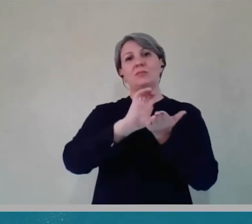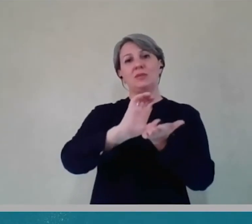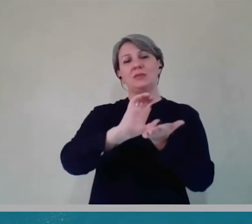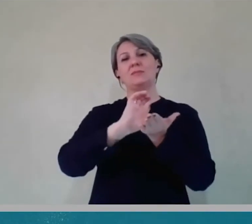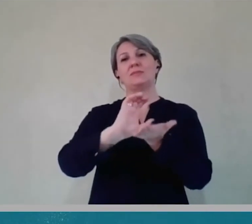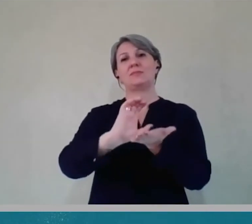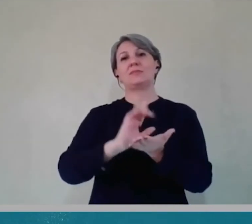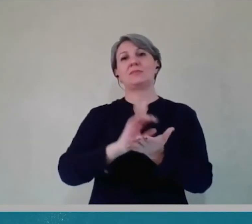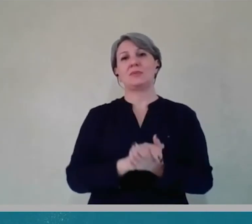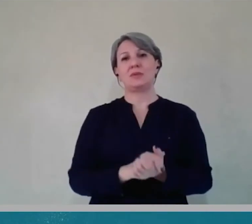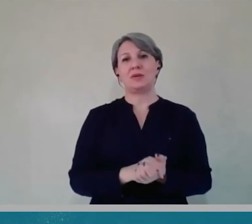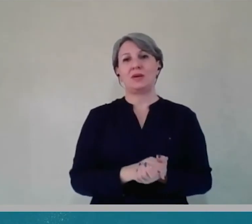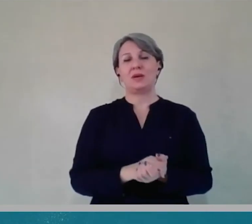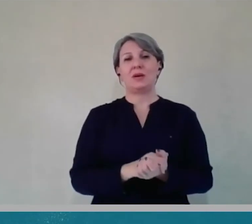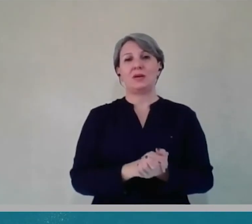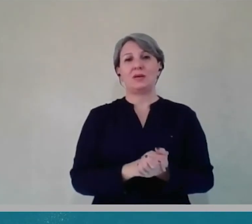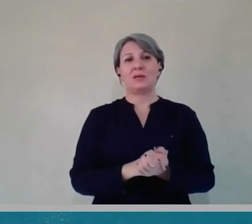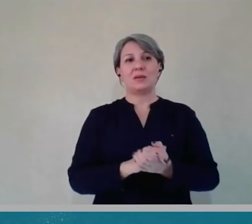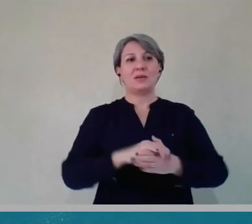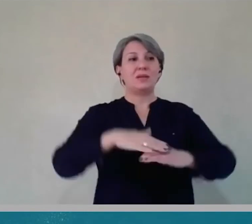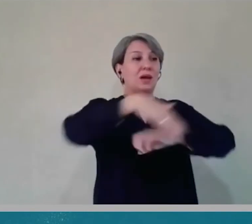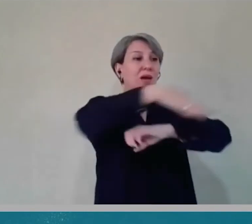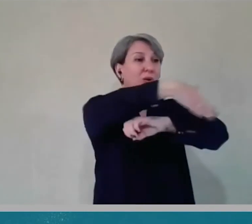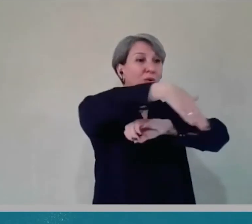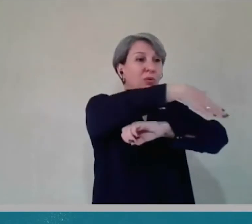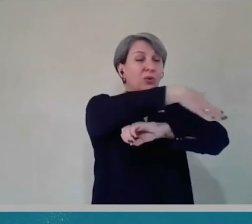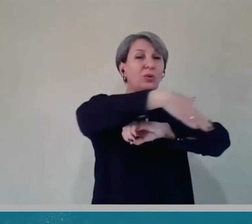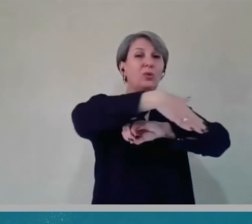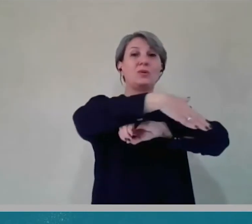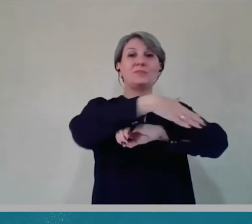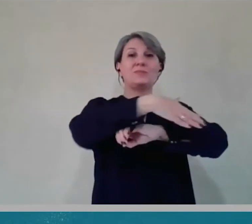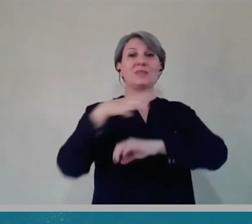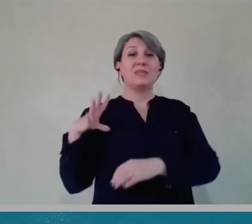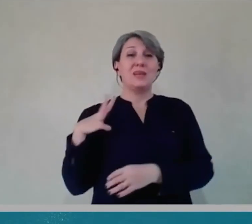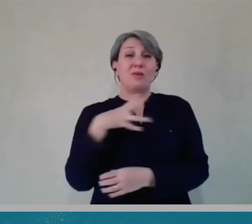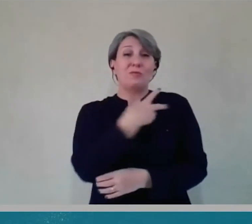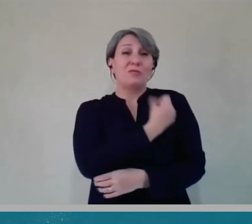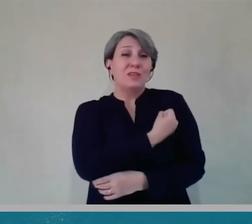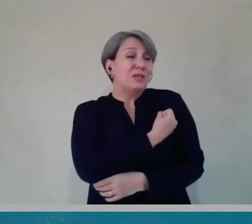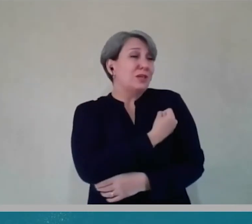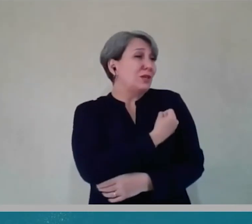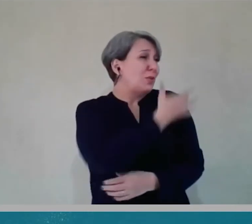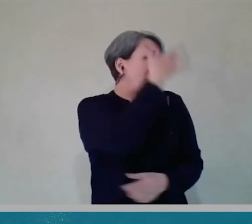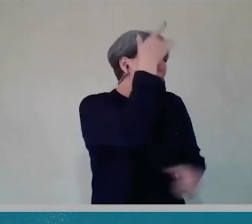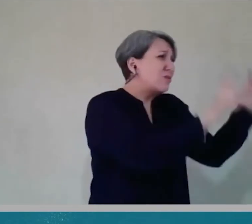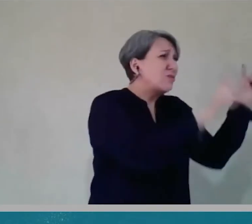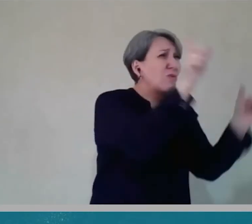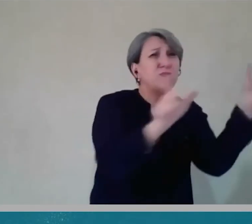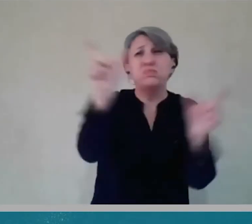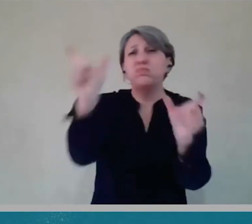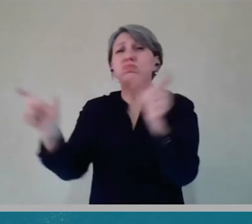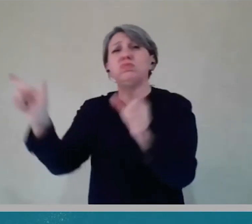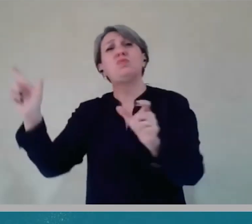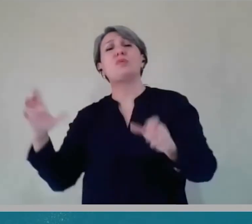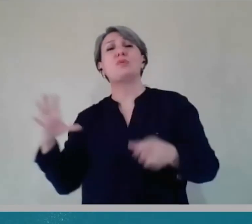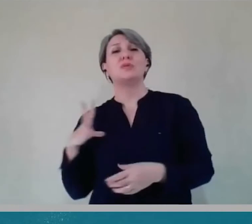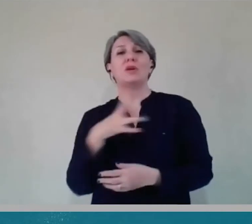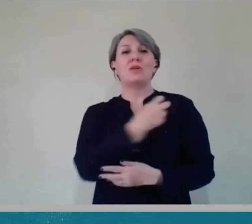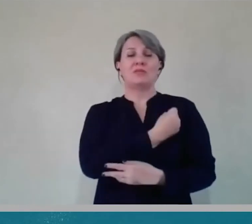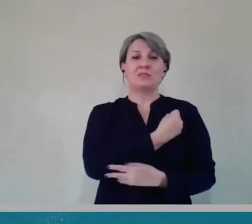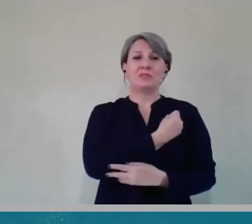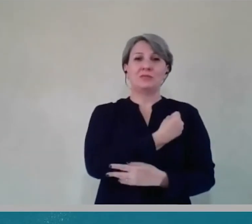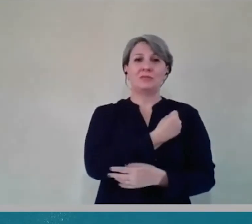Alcançando milhares de pessoas por dia. Trazendo centenas de pessoas para serem cuidadas na vida da